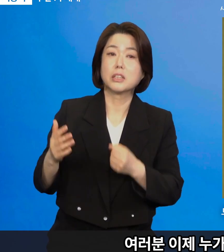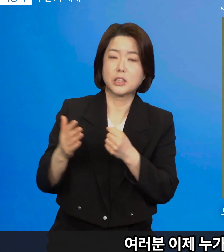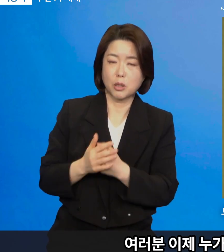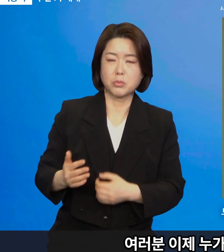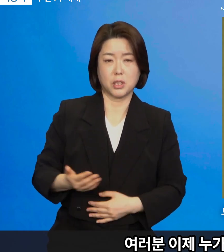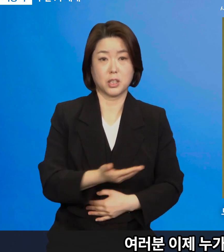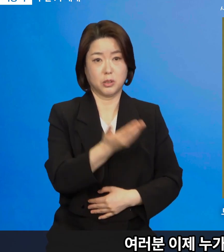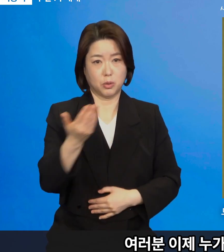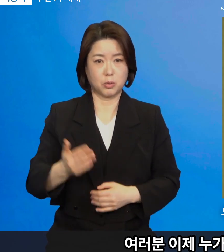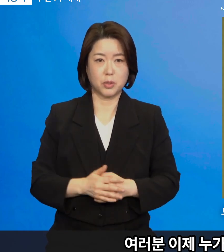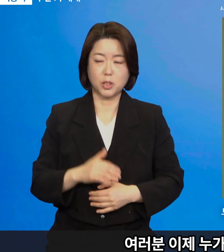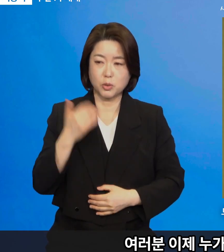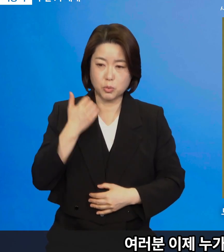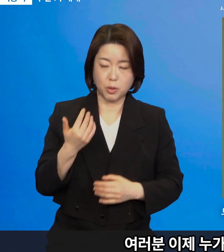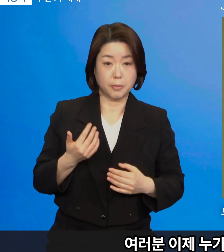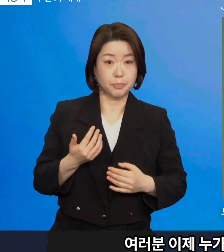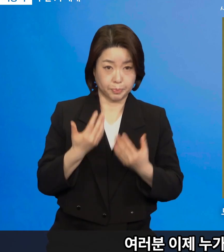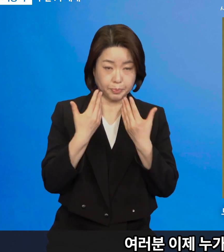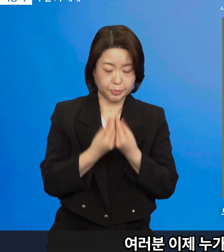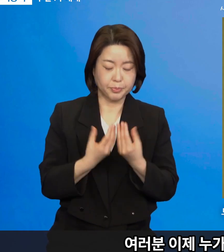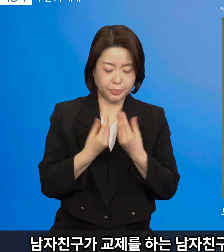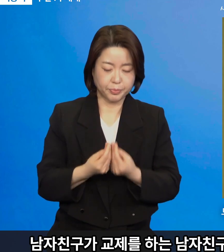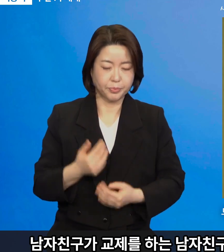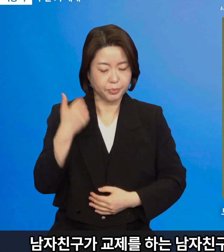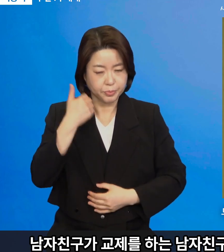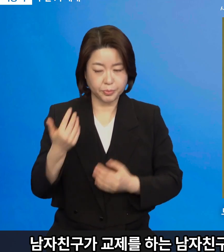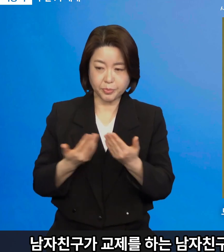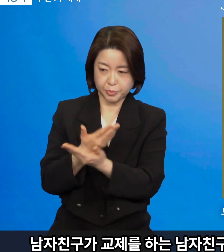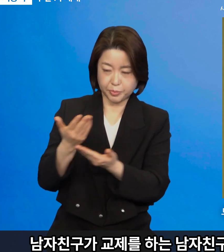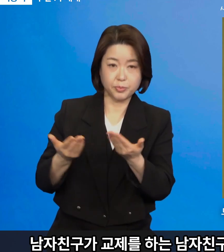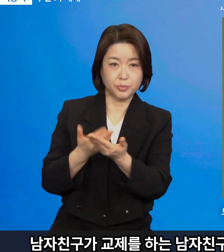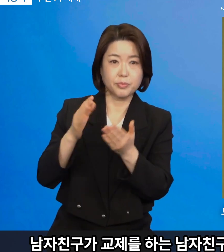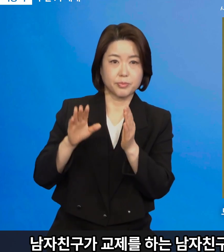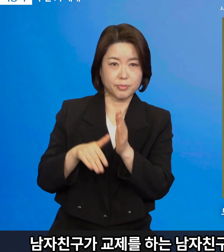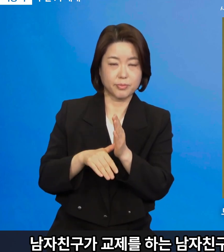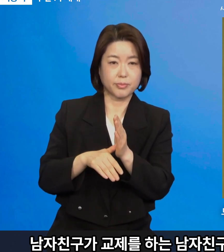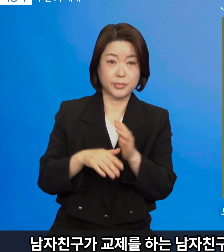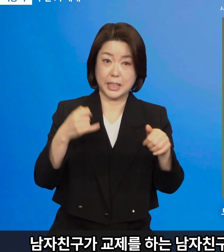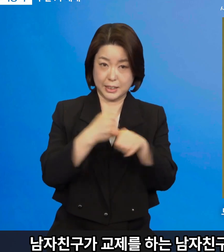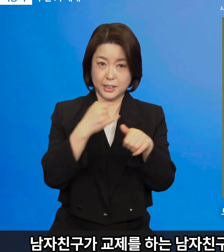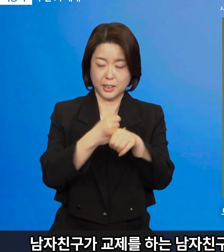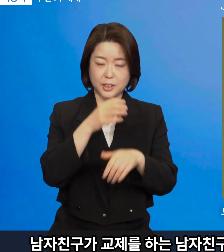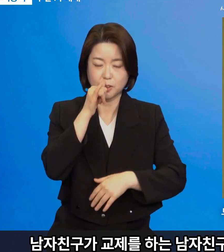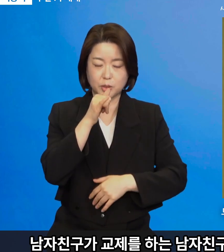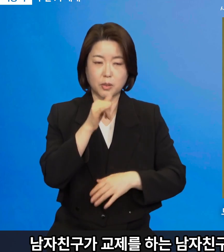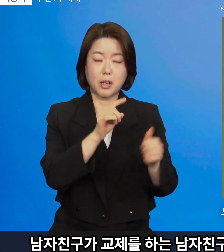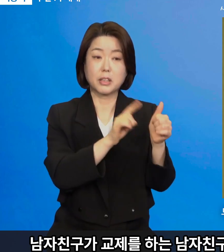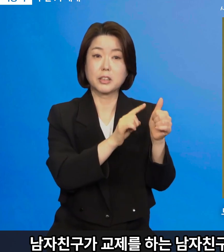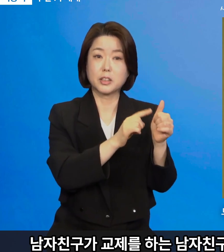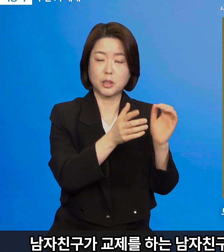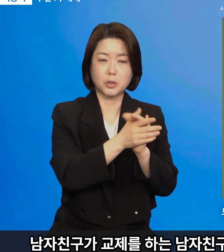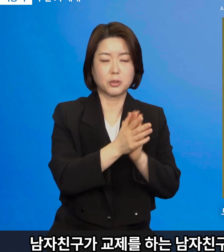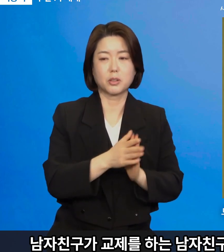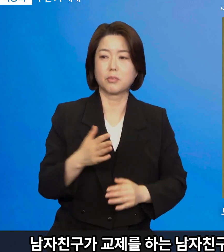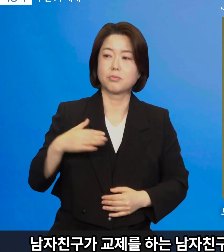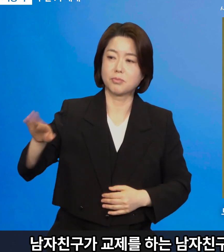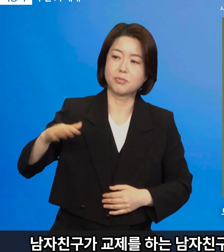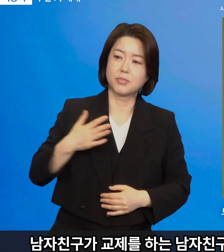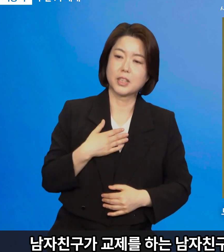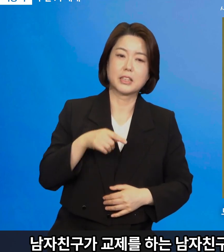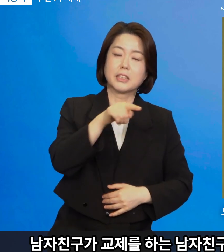여러분 이제 누가 교제를 하시는데 남자친구가 교제를 하는 남자친구가 나는 다른 여자도 같이